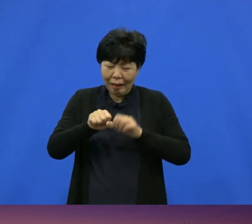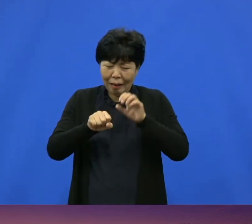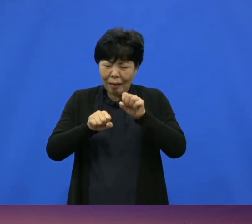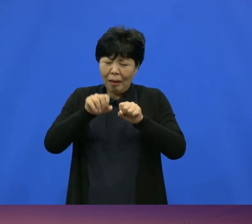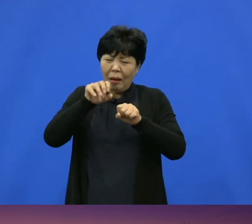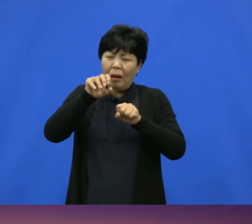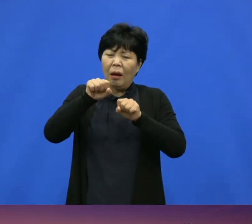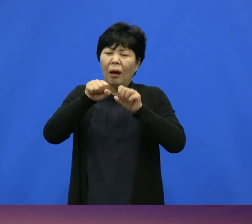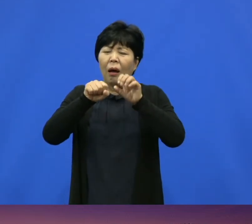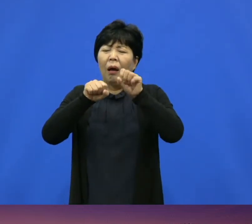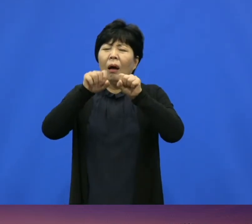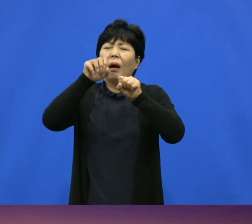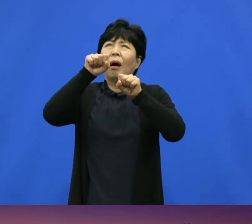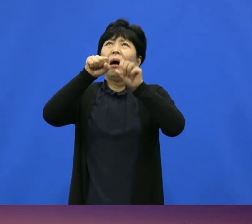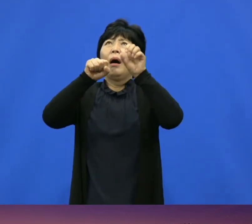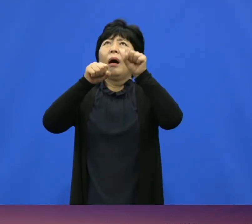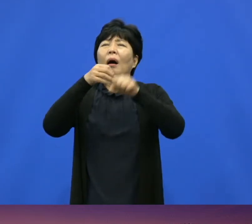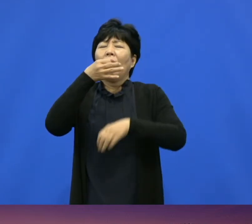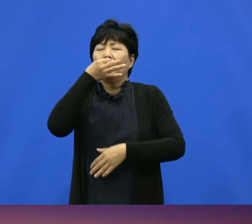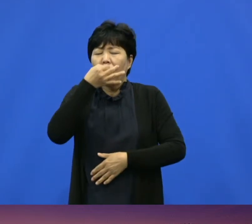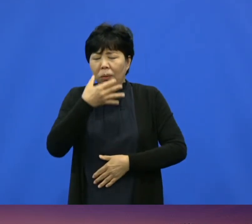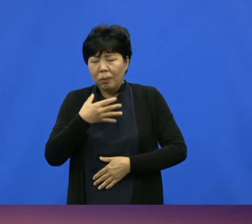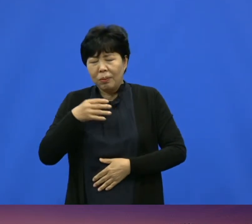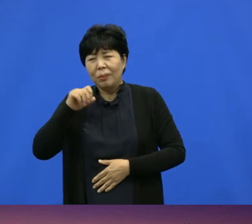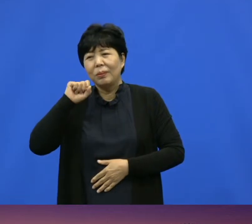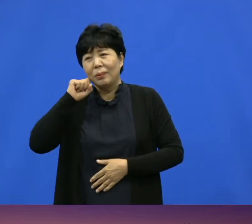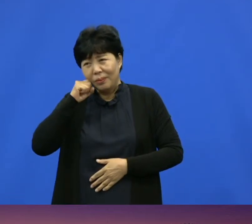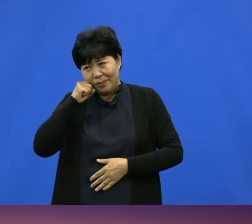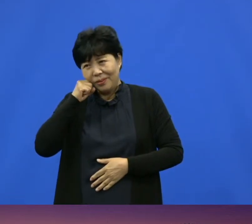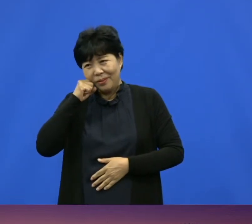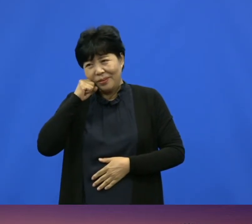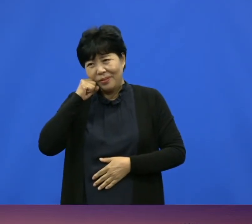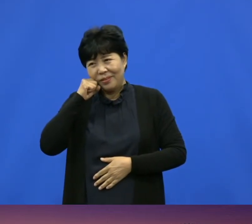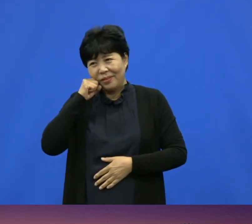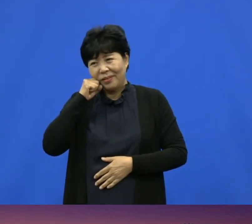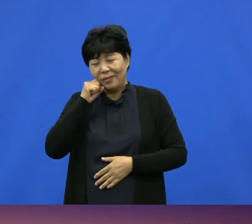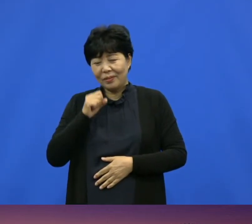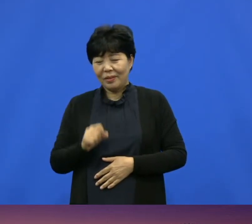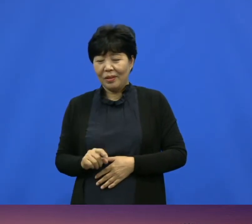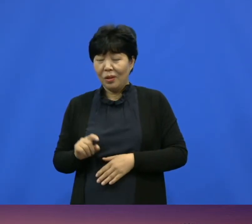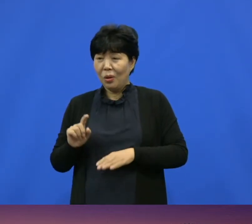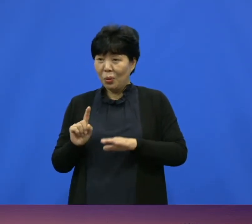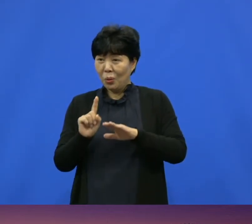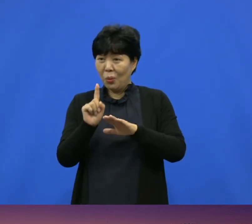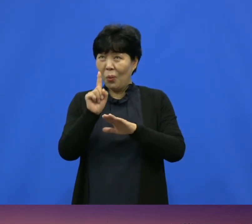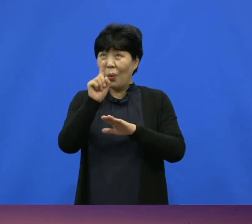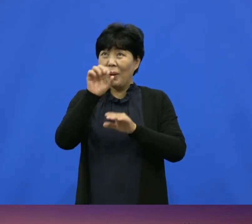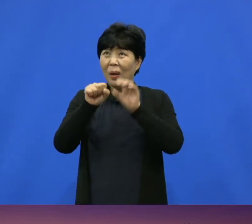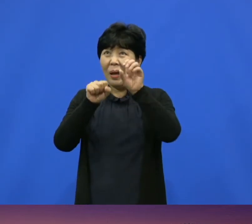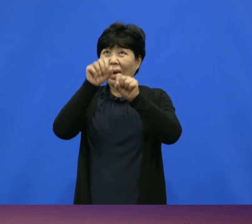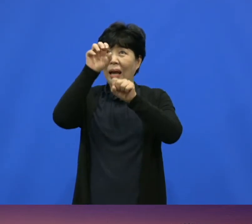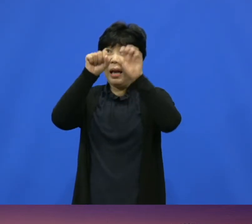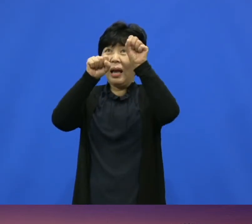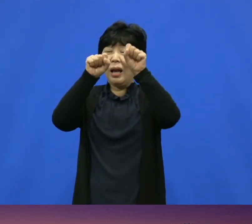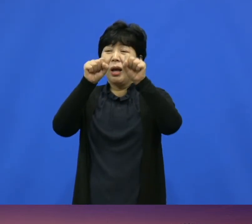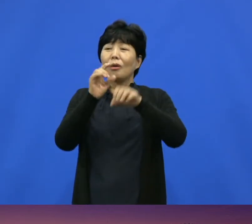거예요. 험해요. 그리고 올라가는 사다리만 있는 게 아니라 내려가는 사다리입니다. 그래서